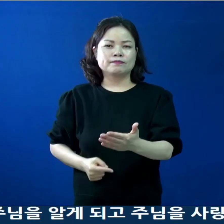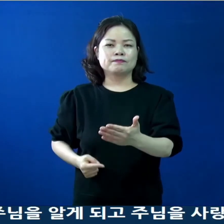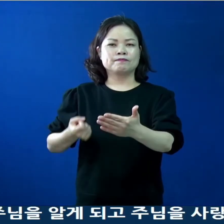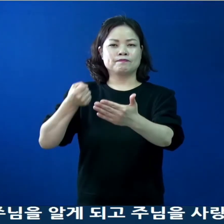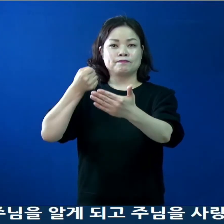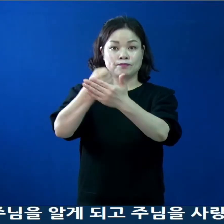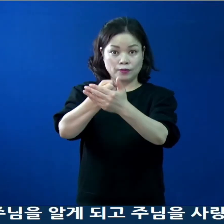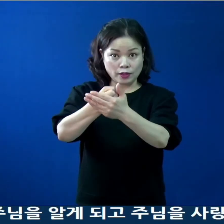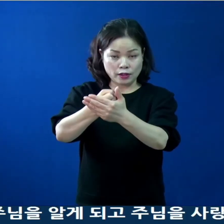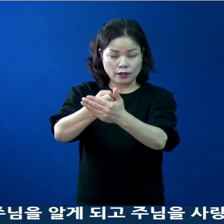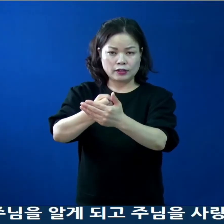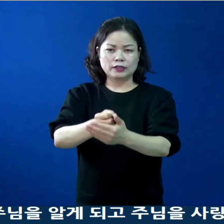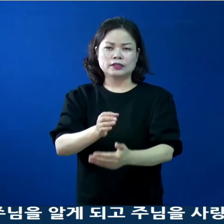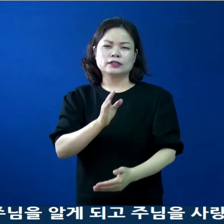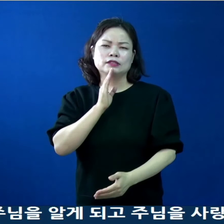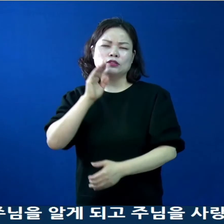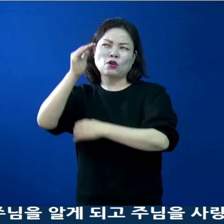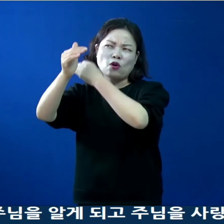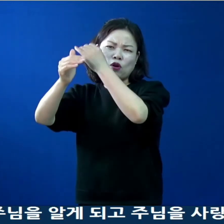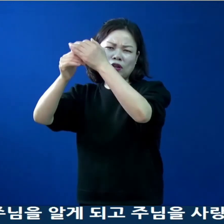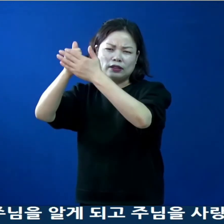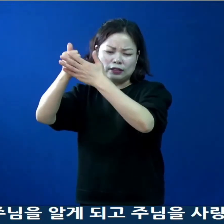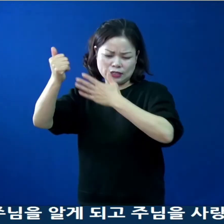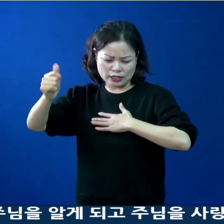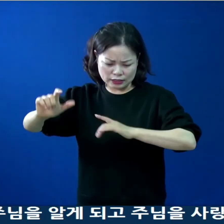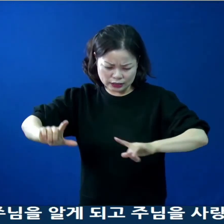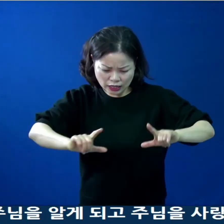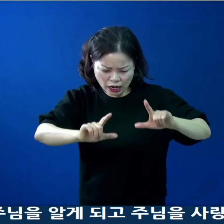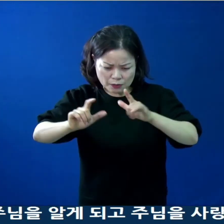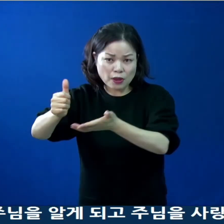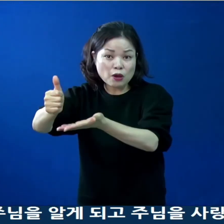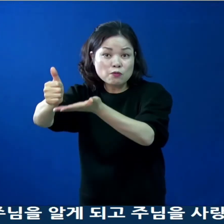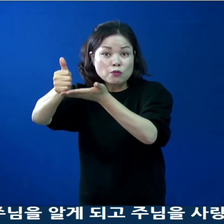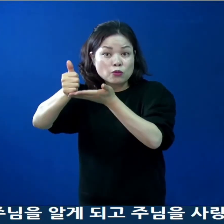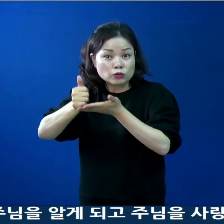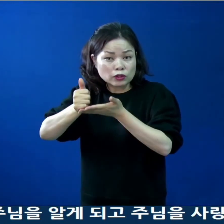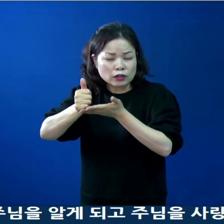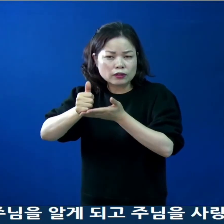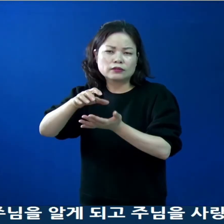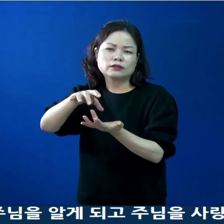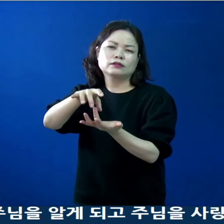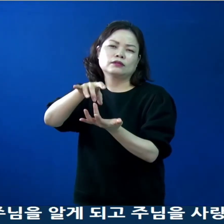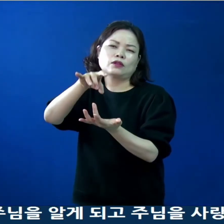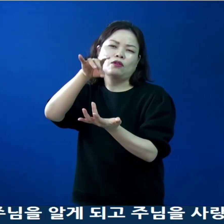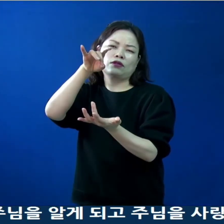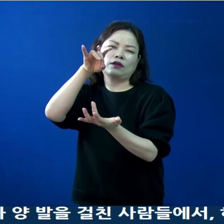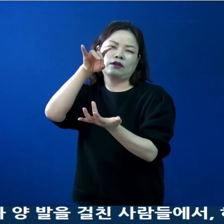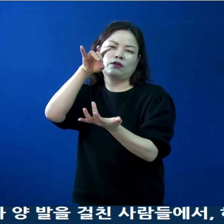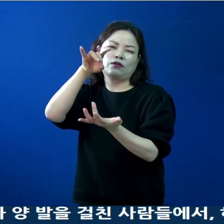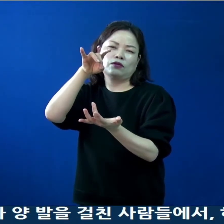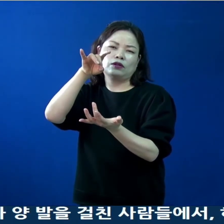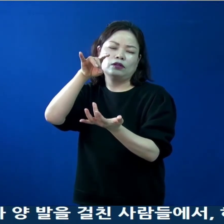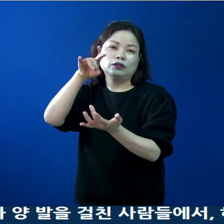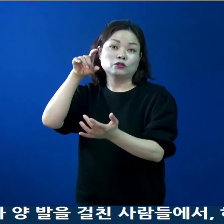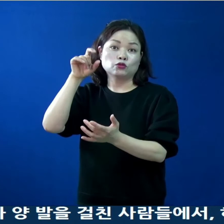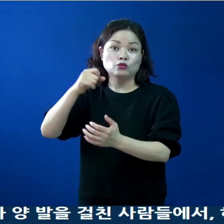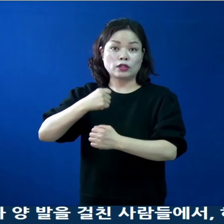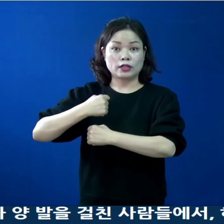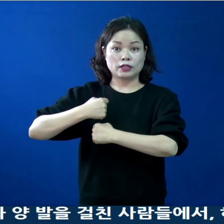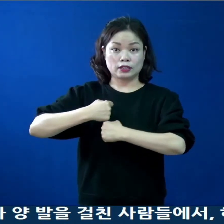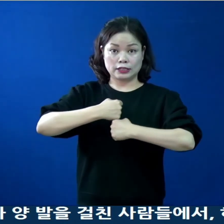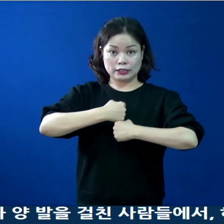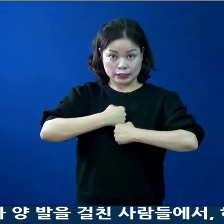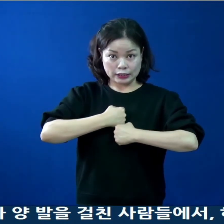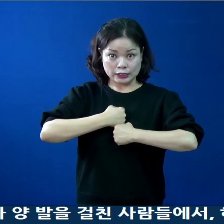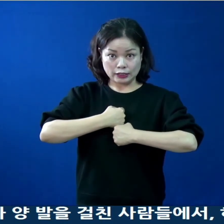것입니다. 실제로 하나님을 내 삶에 모시고 살겠다고 선택하고 그것을 굳게 지키겠다라고